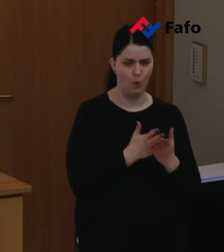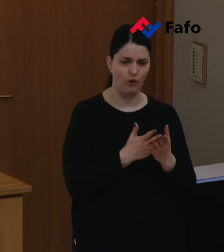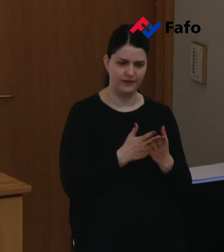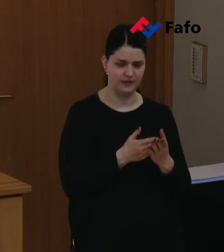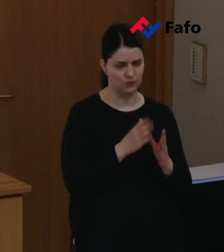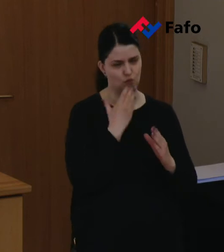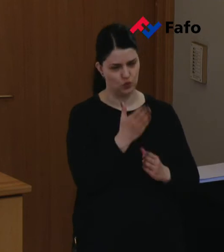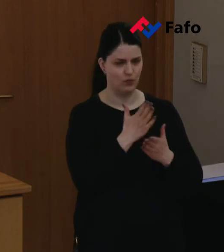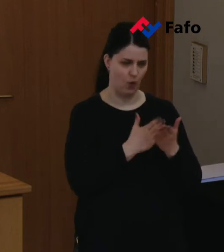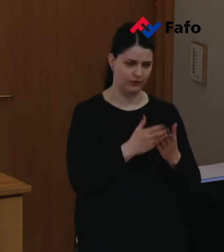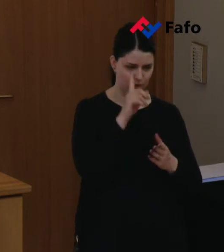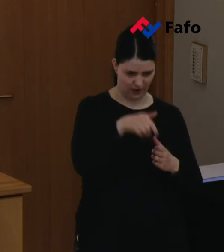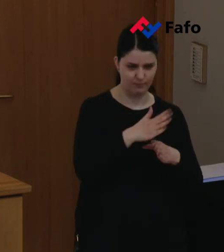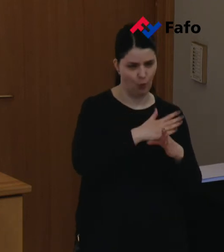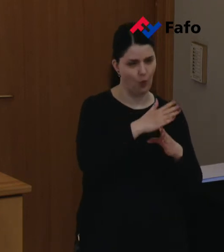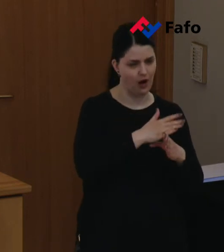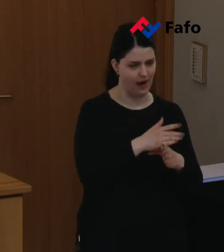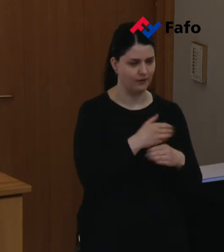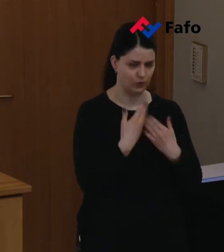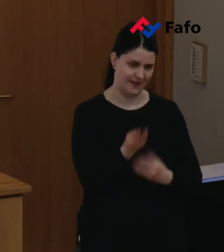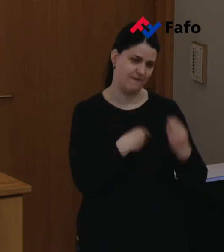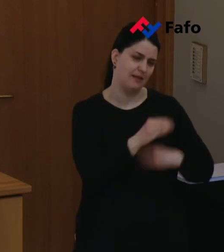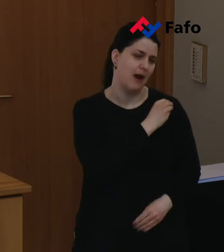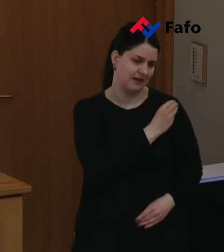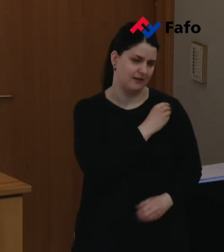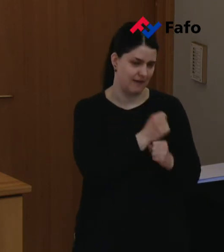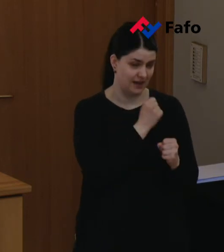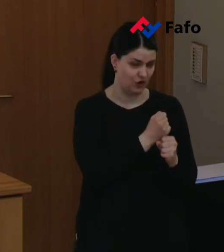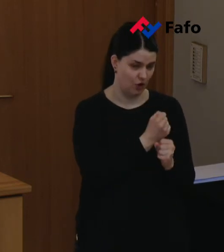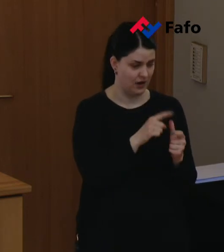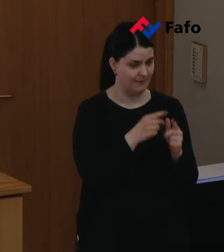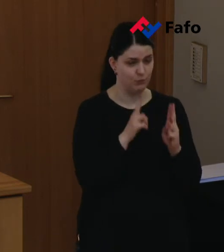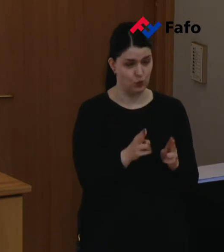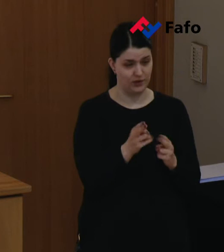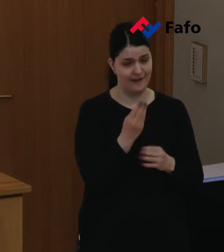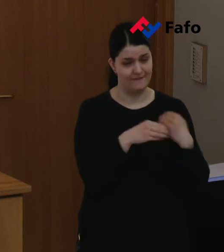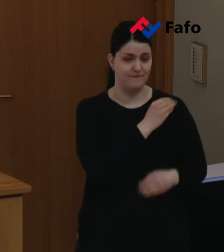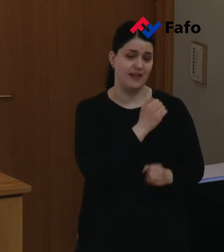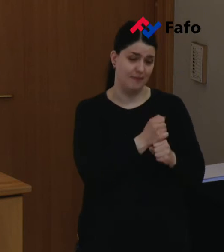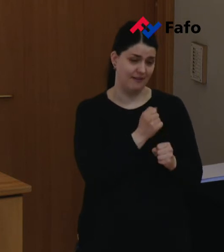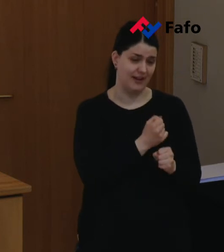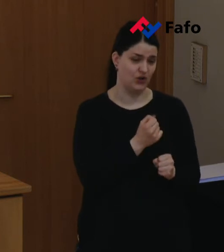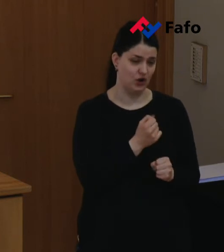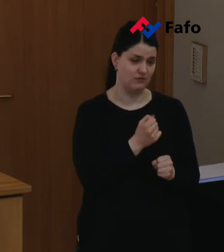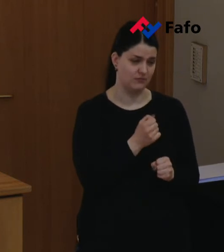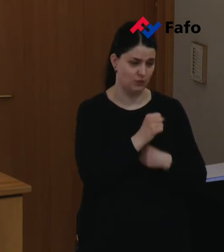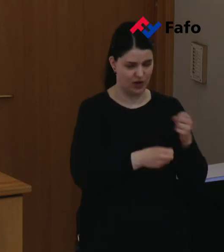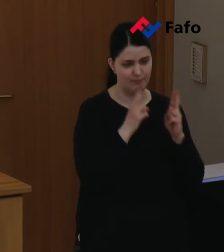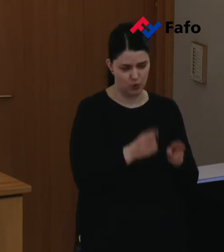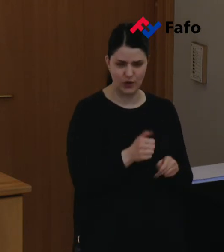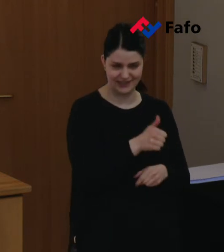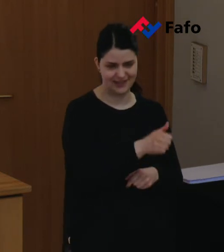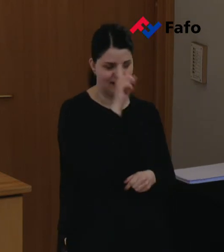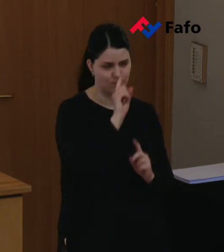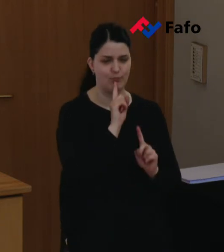gode måter å måle, altså gi feedback-verktøy, eller bruke feedback-verktøy, som gjør at brukere i større grad kan